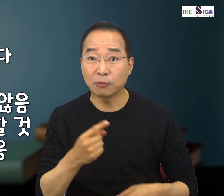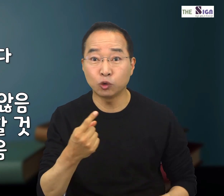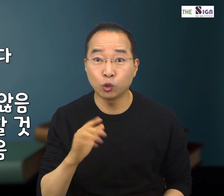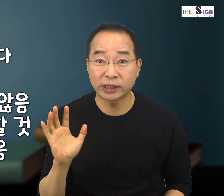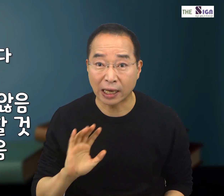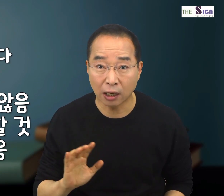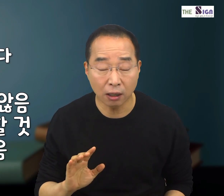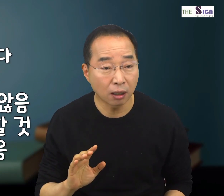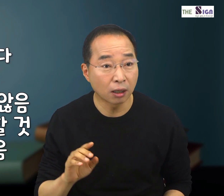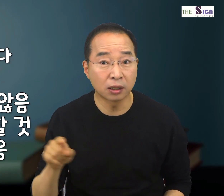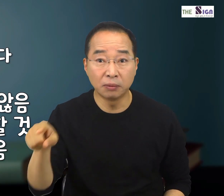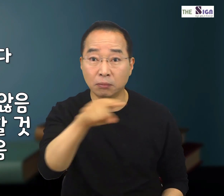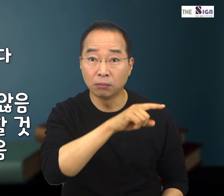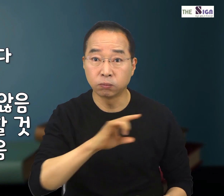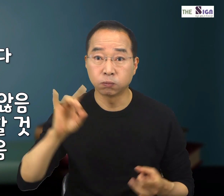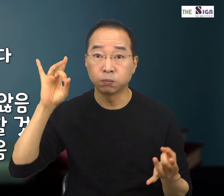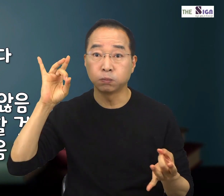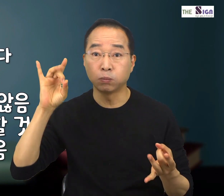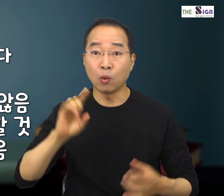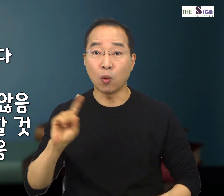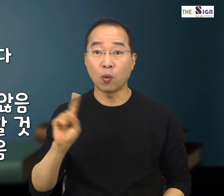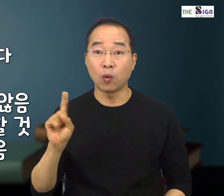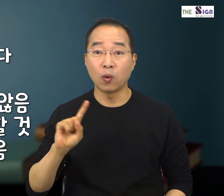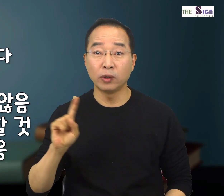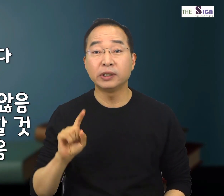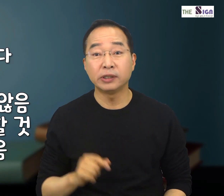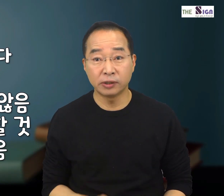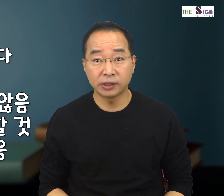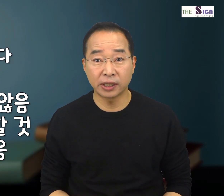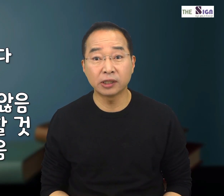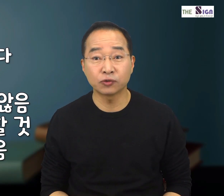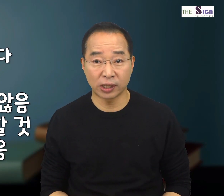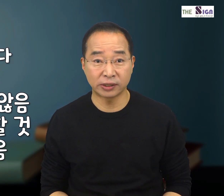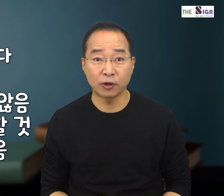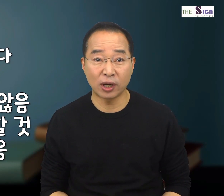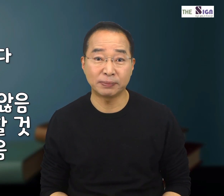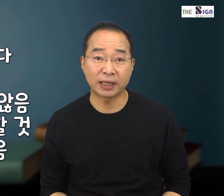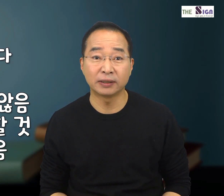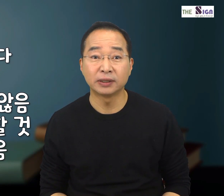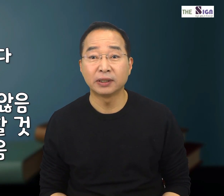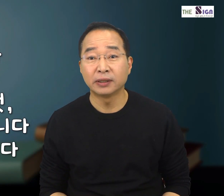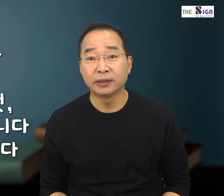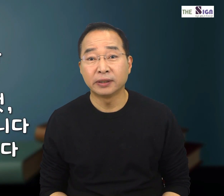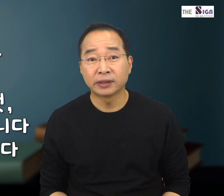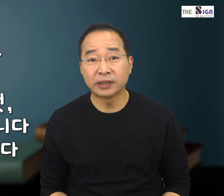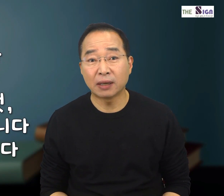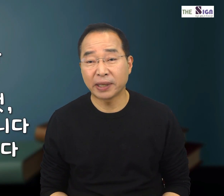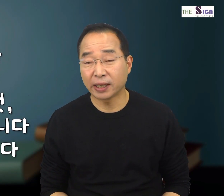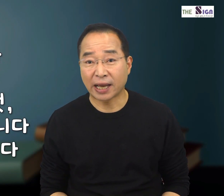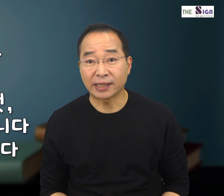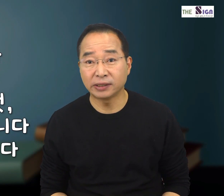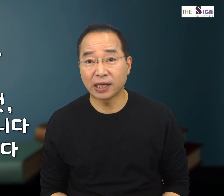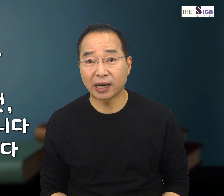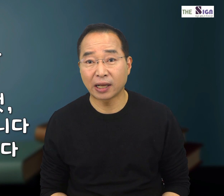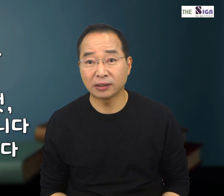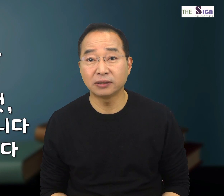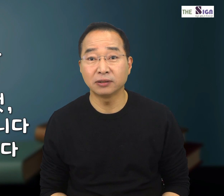오지 않아. 그럼 뭐 이런 식의 수화를 사용합니다. 그 다음에 가지다라는